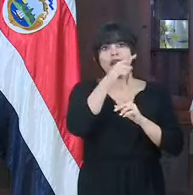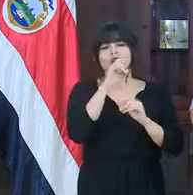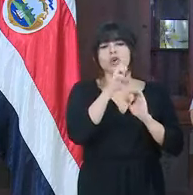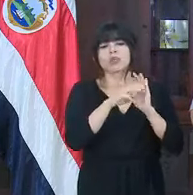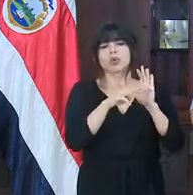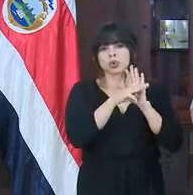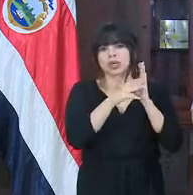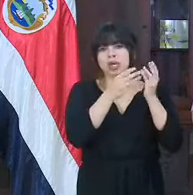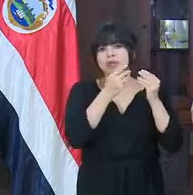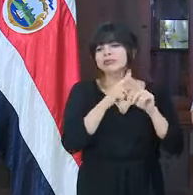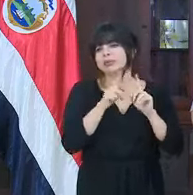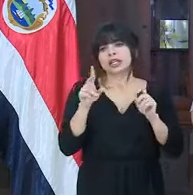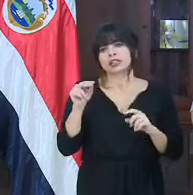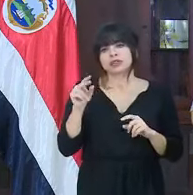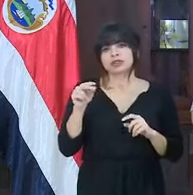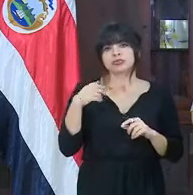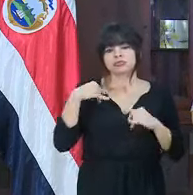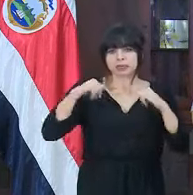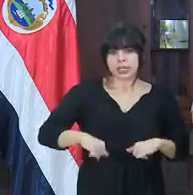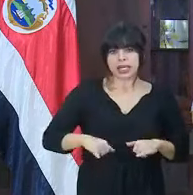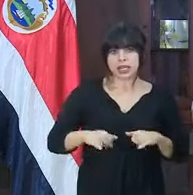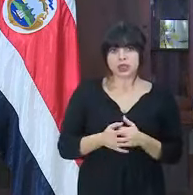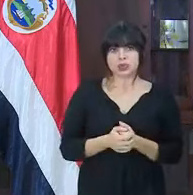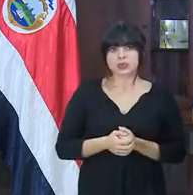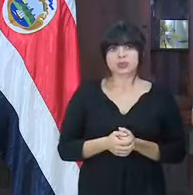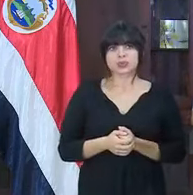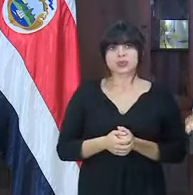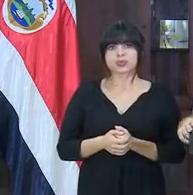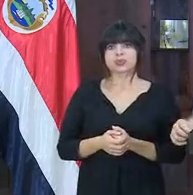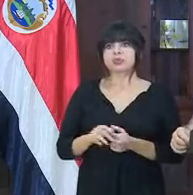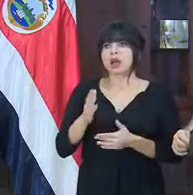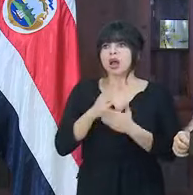currículas, pero no, me voy a quedar.